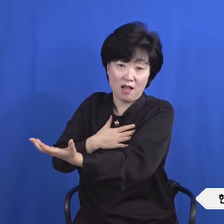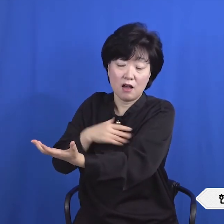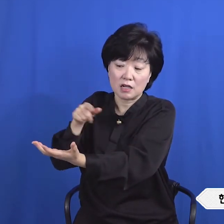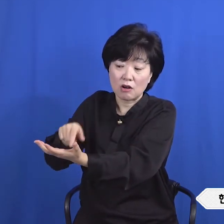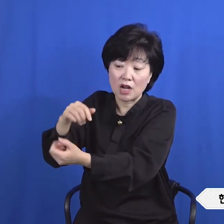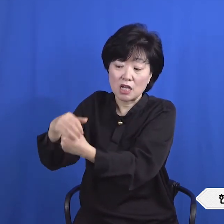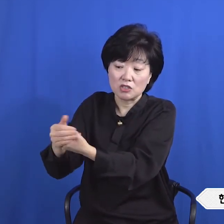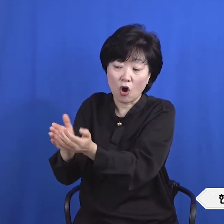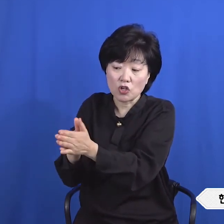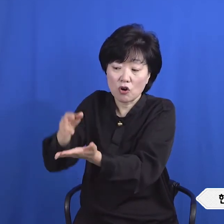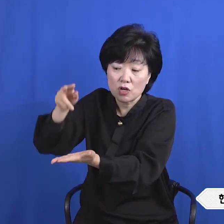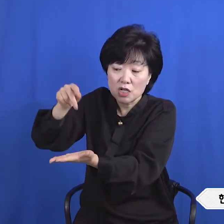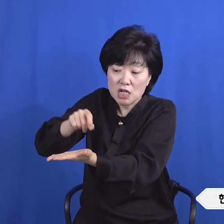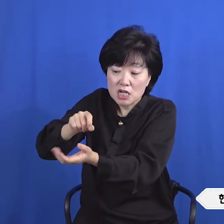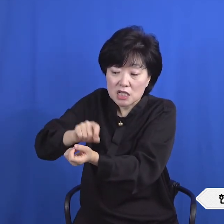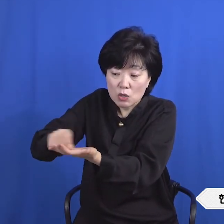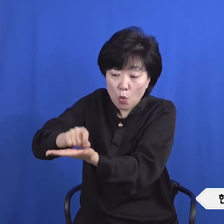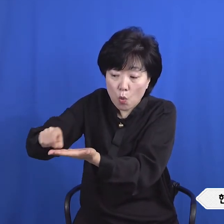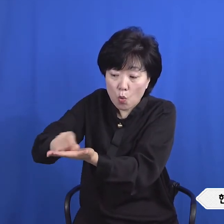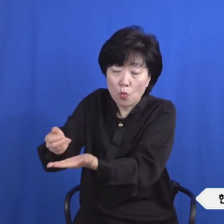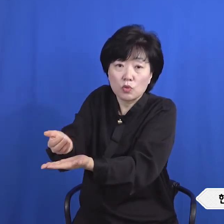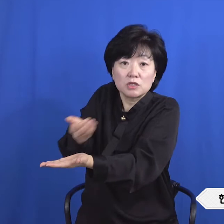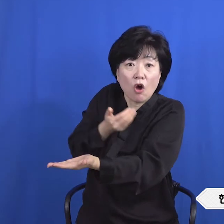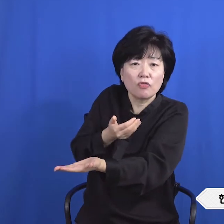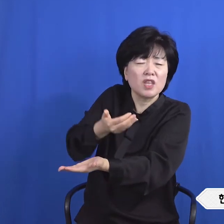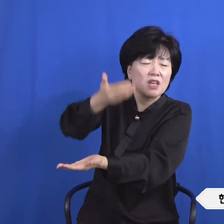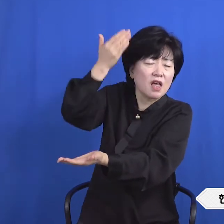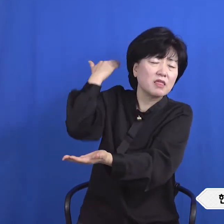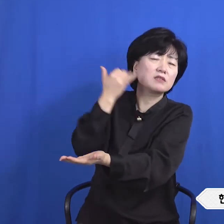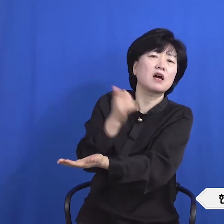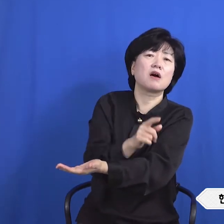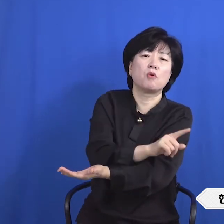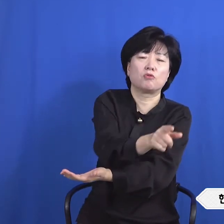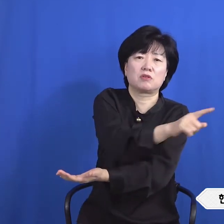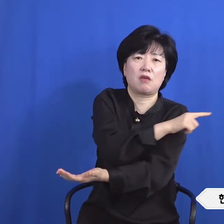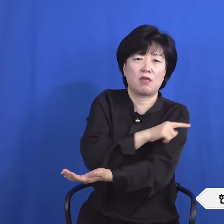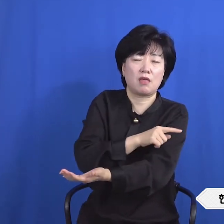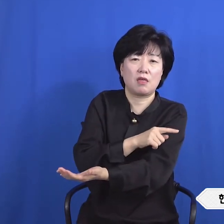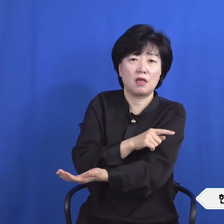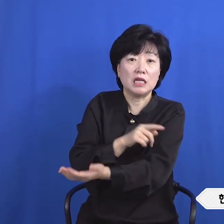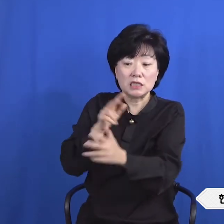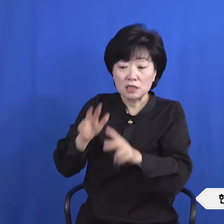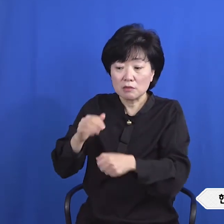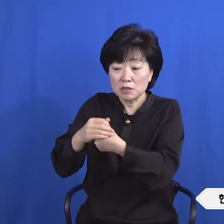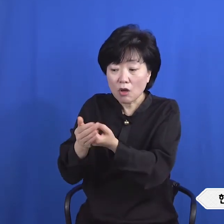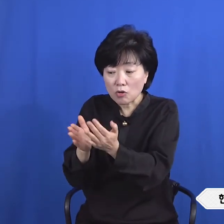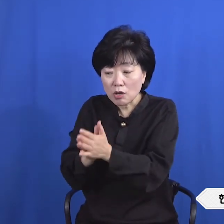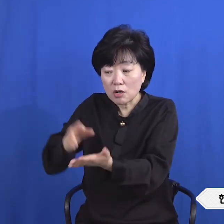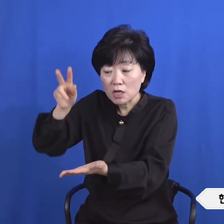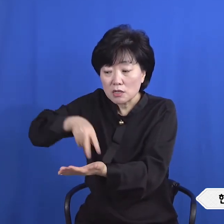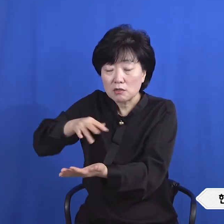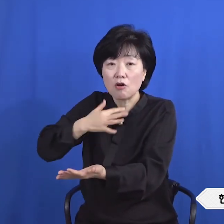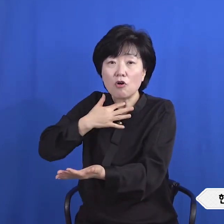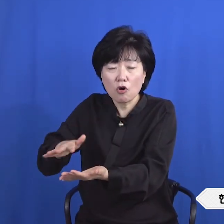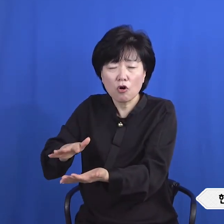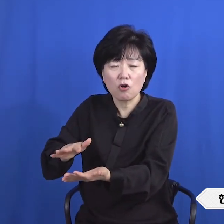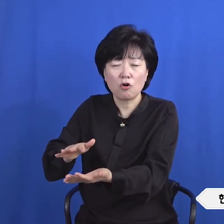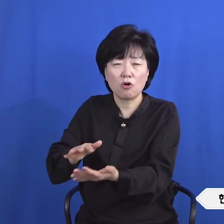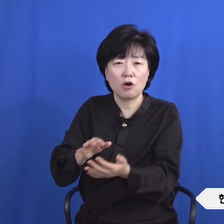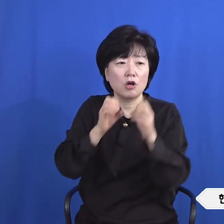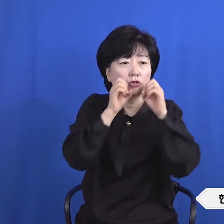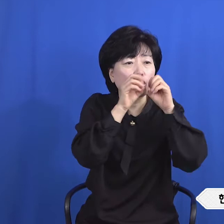기록되기 이전에 옛날 사람들은 어떻게 합니까? 혹은 지금도 성경을 한 번도 접한 적이